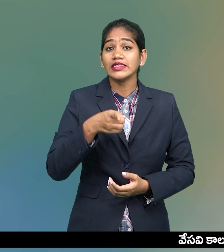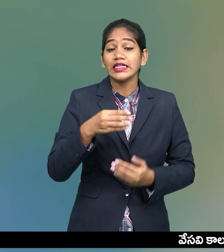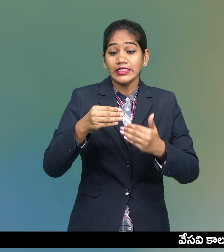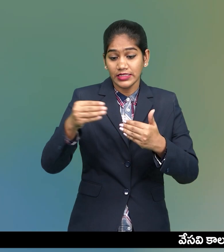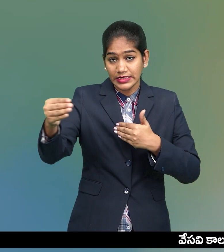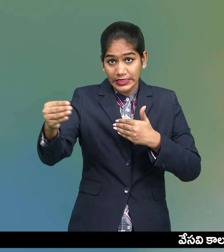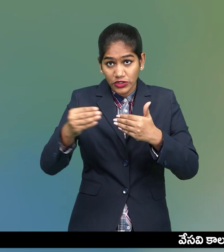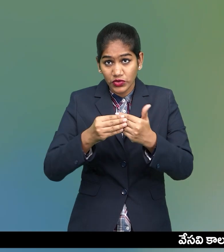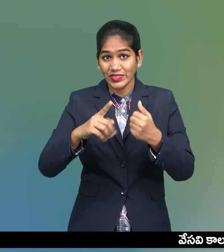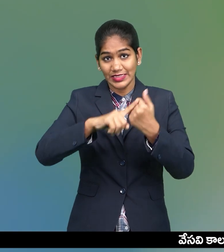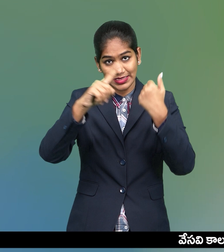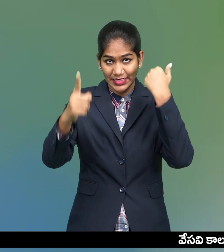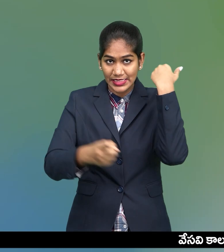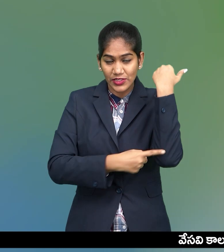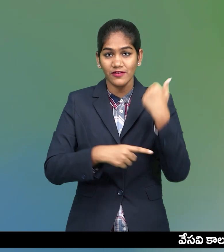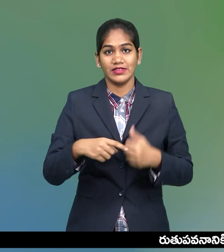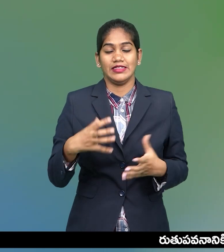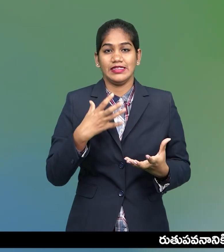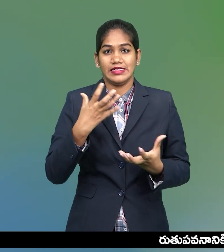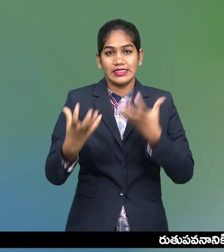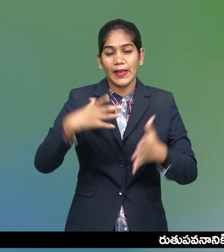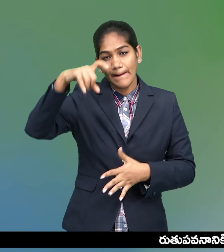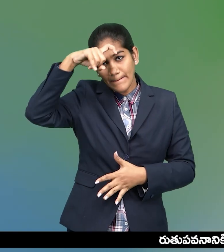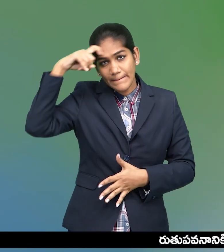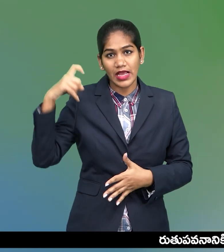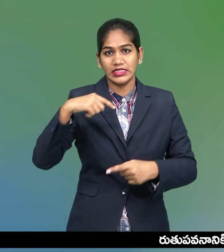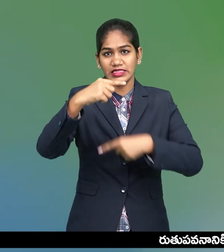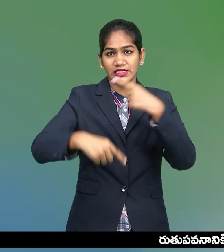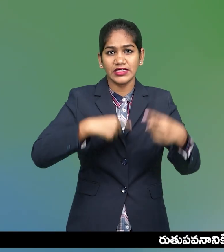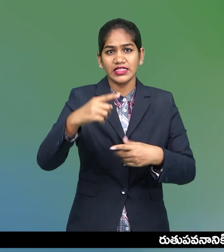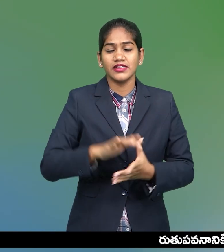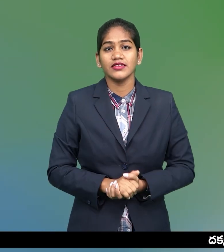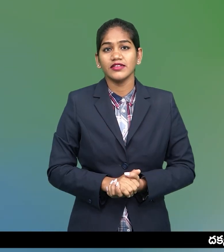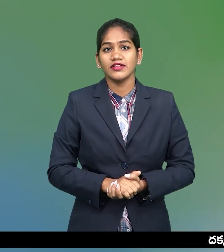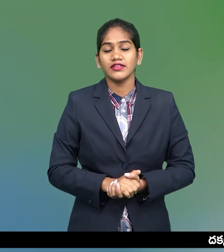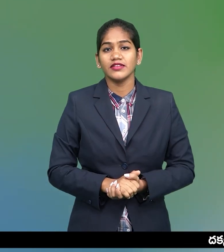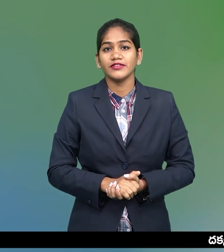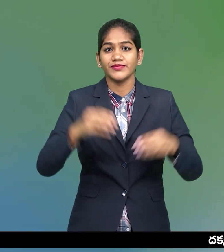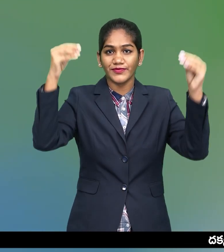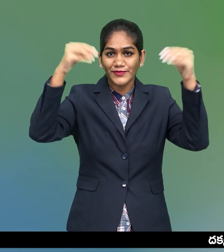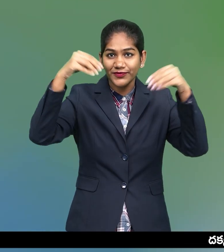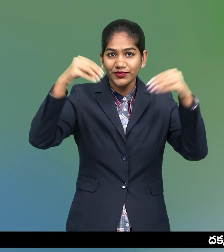వేసవికాలం ముగిసే సమయానికి, ఋతుపవనానికి ముందు జల్లులు సాధారణం. దక్కన్ పీఠభూమిలో